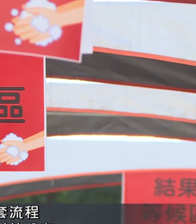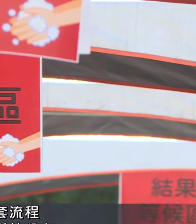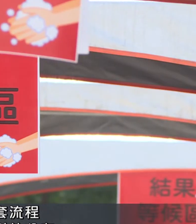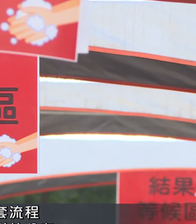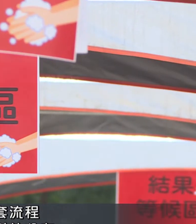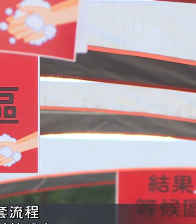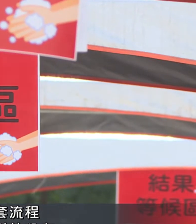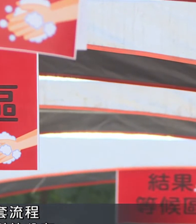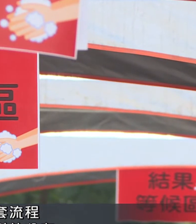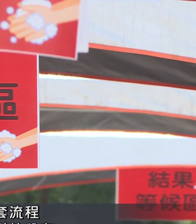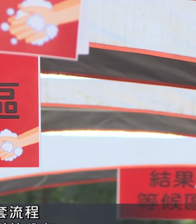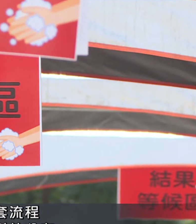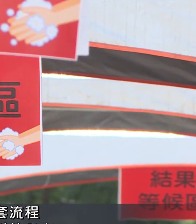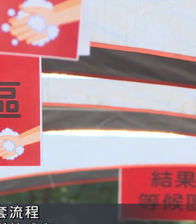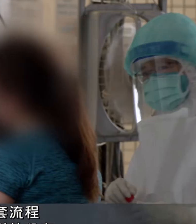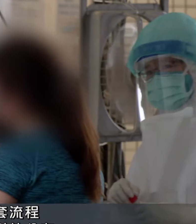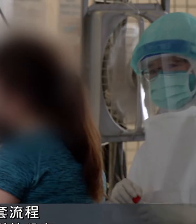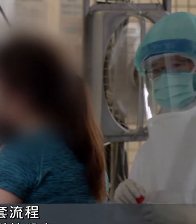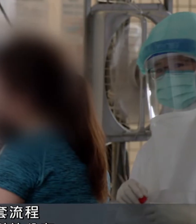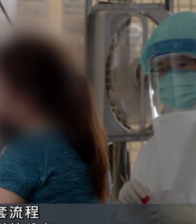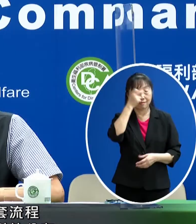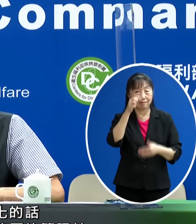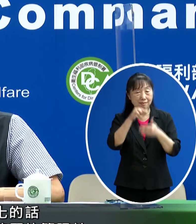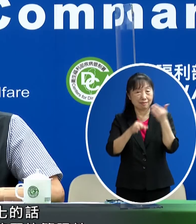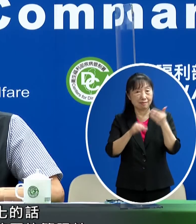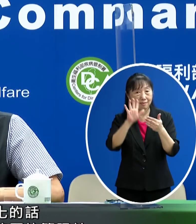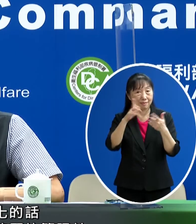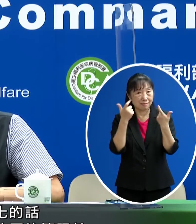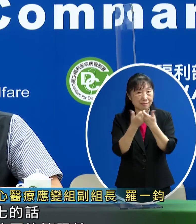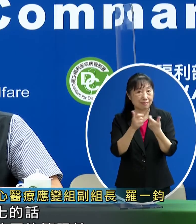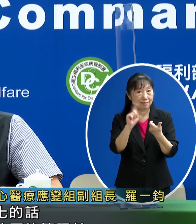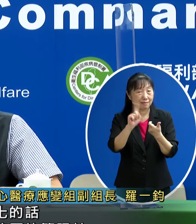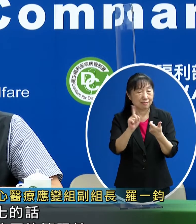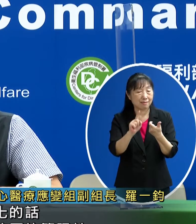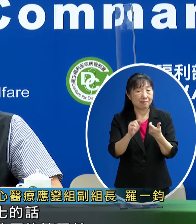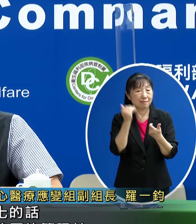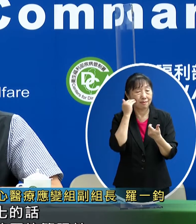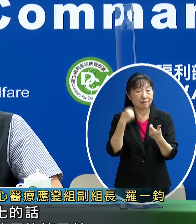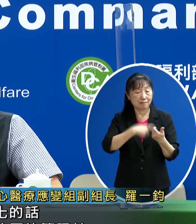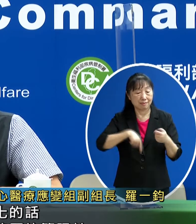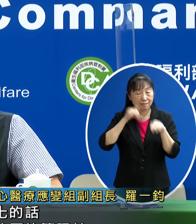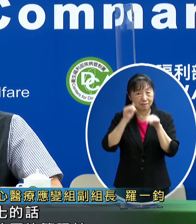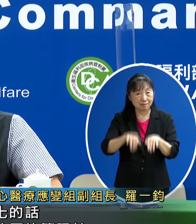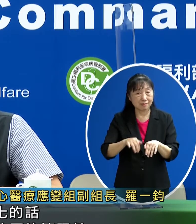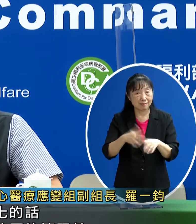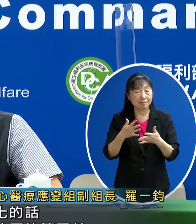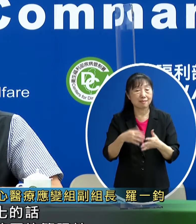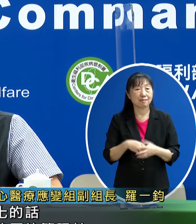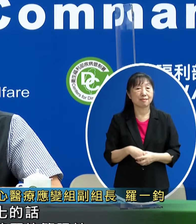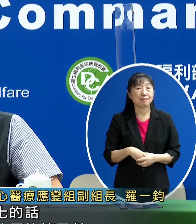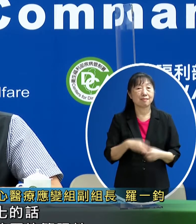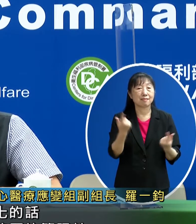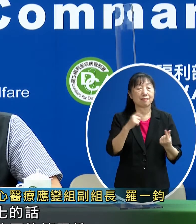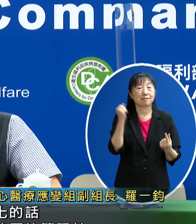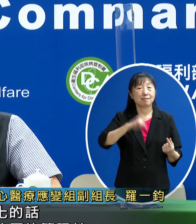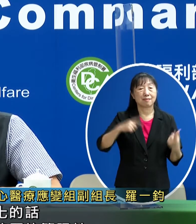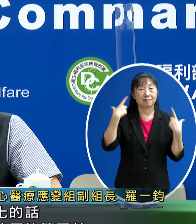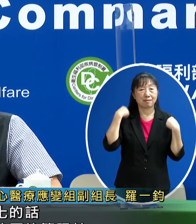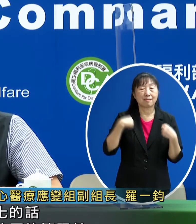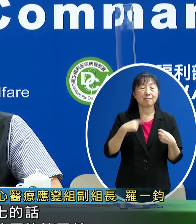做好之后才会正式对外公布。 搭配的这个有症状恶化的话，它需要就是有这个抗原快筛阳性，或